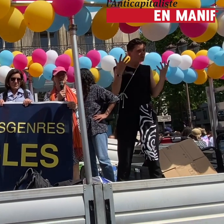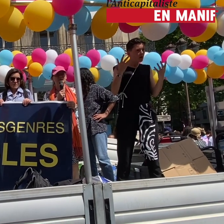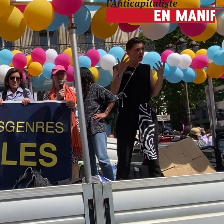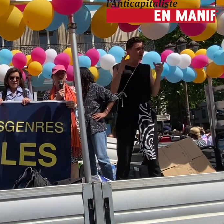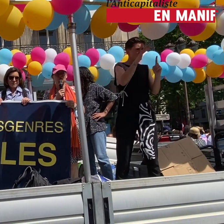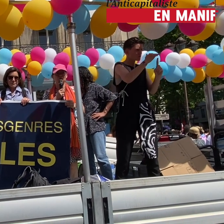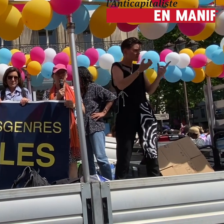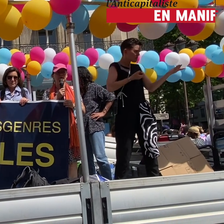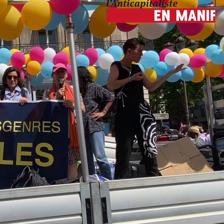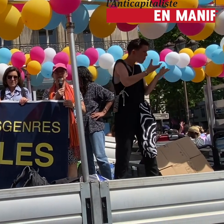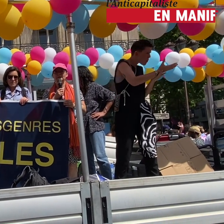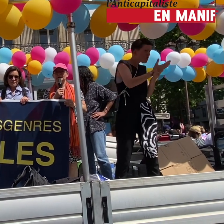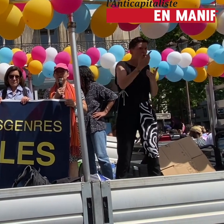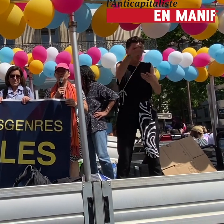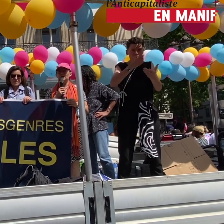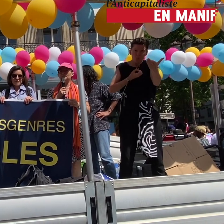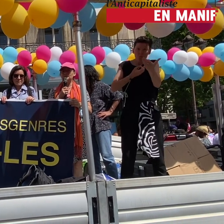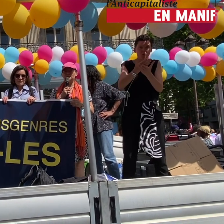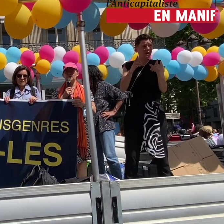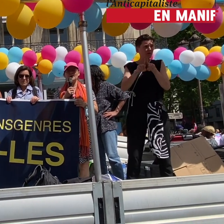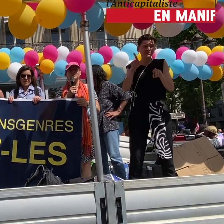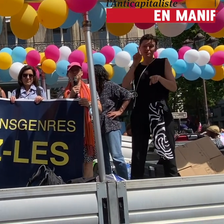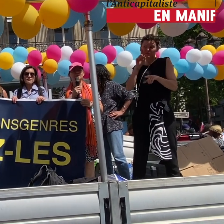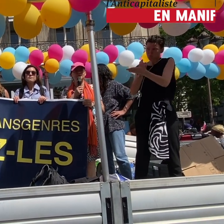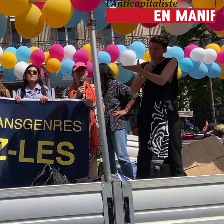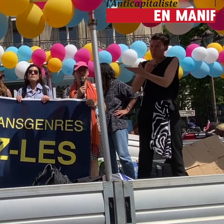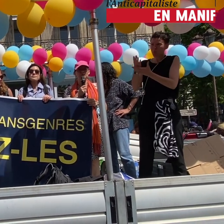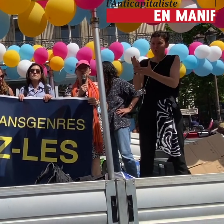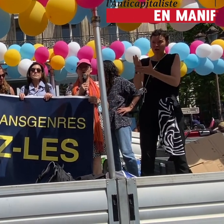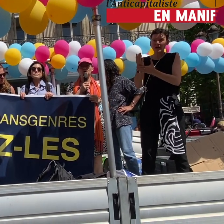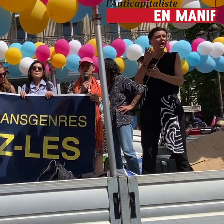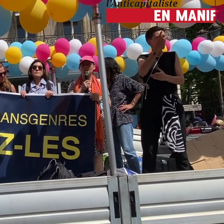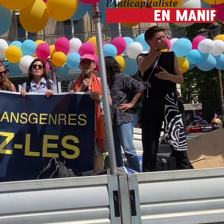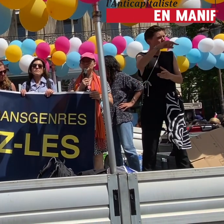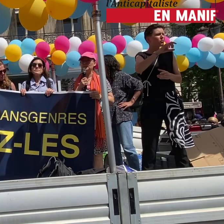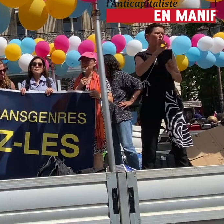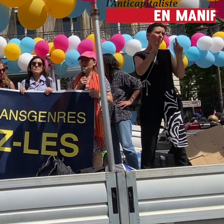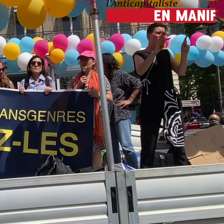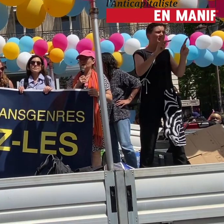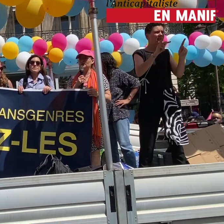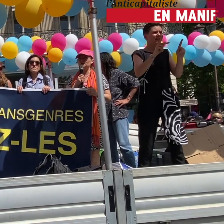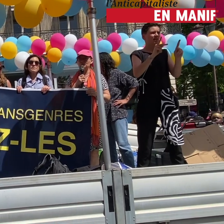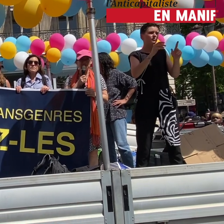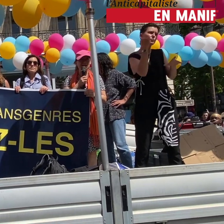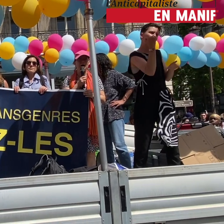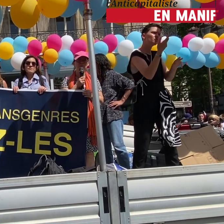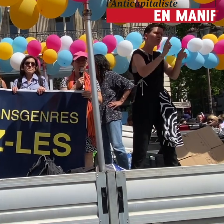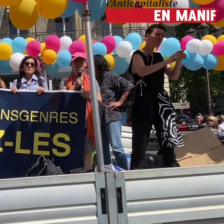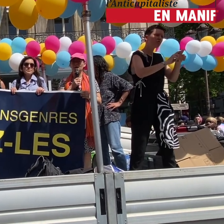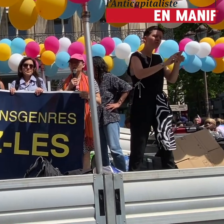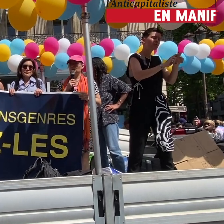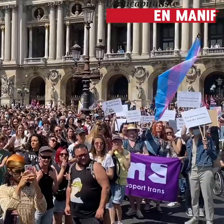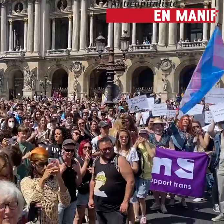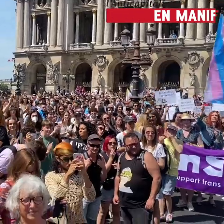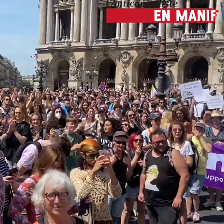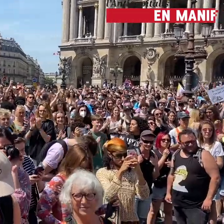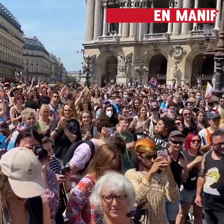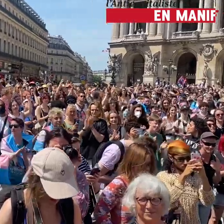de dire aux institutions « Ok, vous avez eu la peau de ma fille, mais moi je suis encore là. » Et on est tous là.